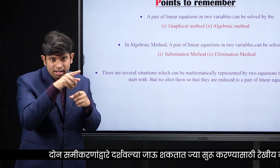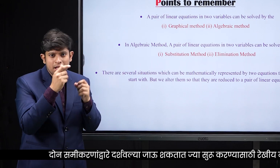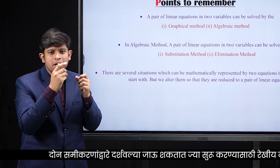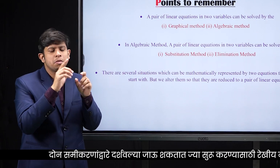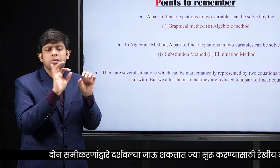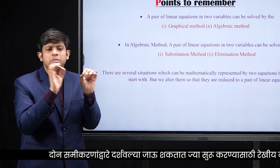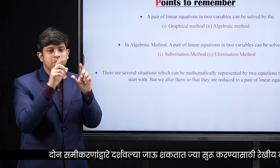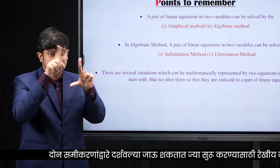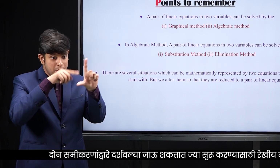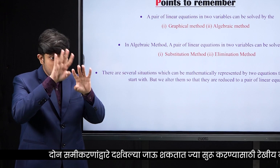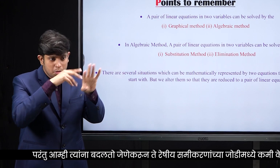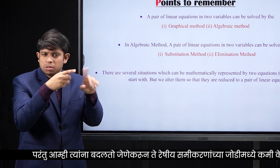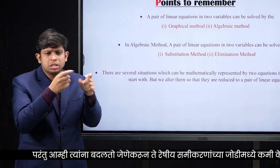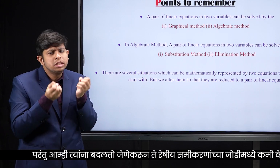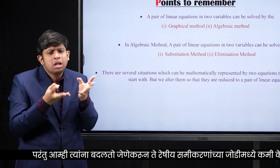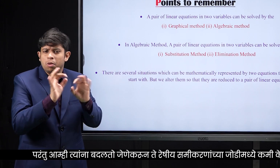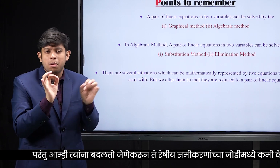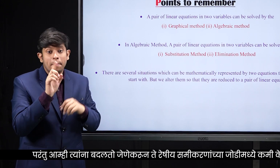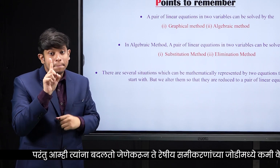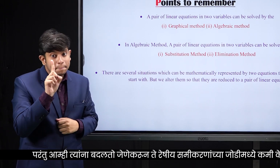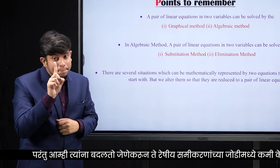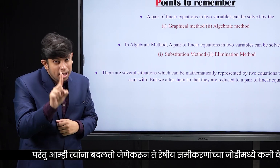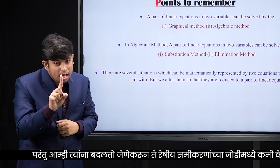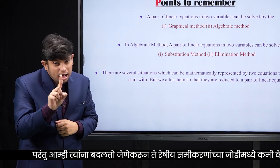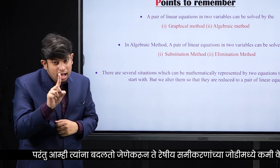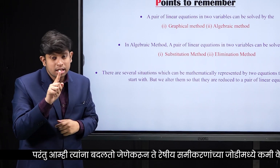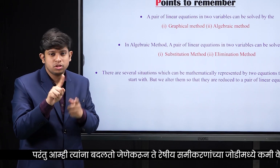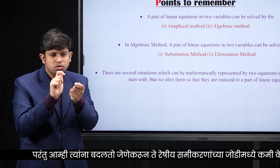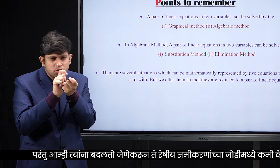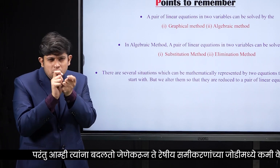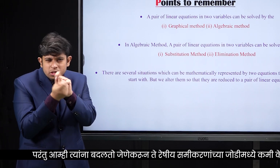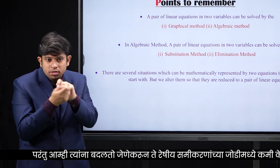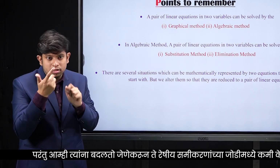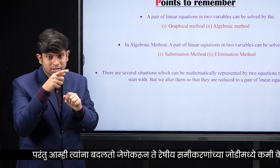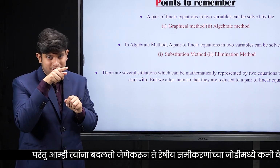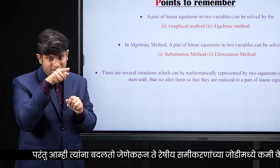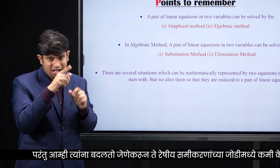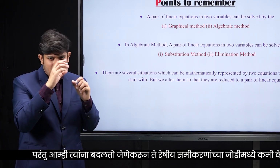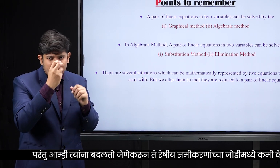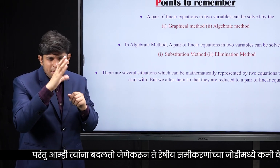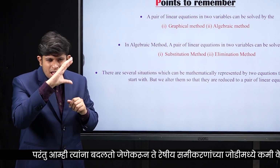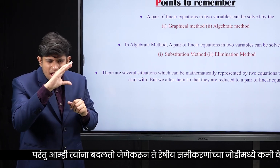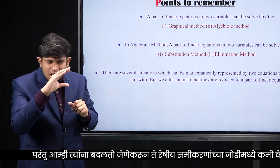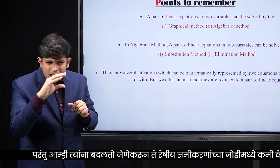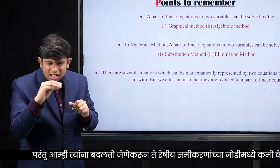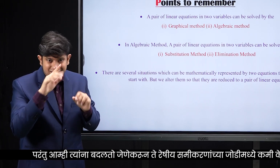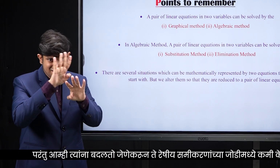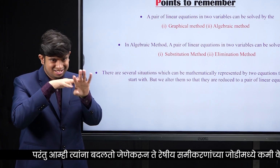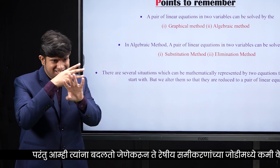करण्यासाठी रेखीय नाहीत, परंतु आम्ही त्यांना बदलतो जेणेकरून ते रेषीय समीकरणांच्या जोडीमध्ये कमी केले